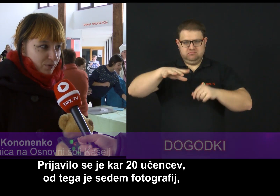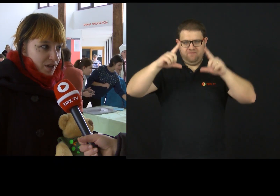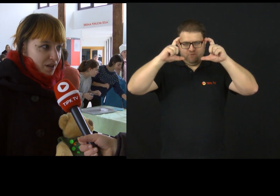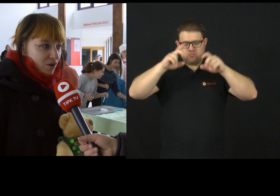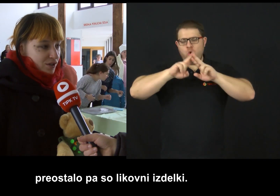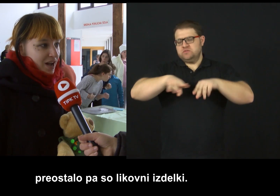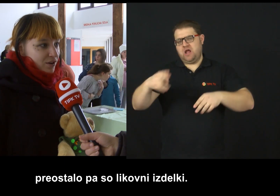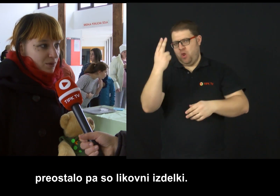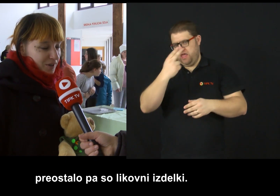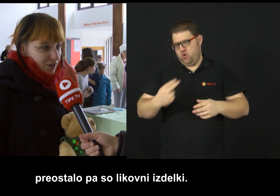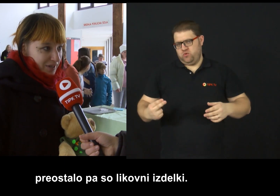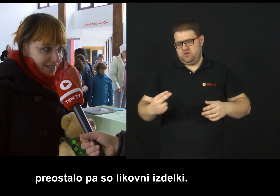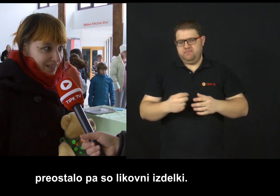fotografij, ostalo so pa likovni izdelki.